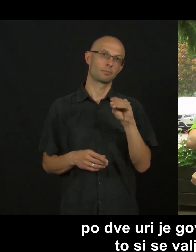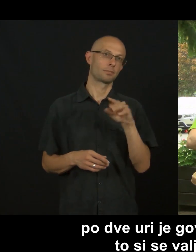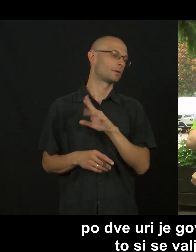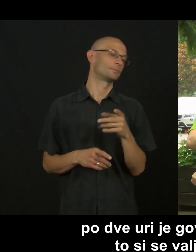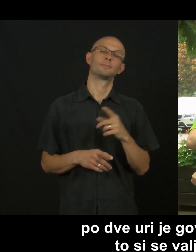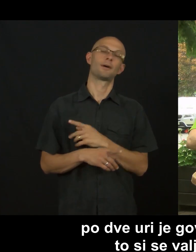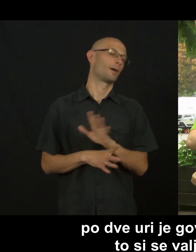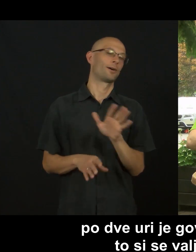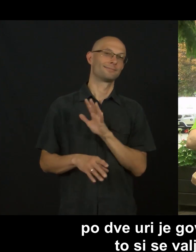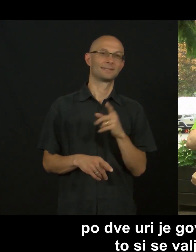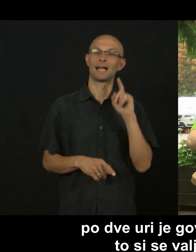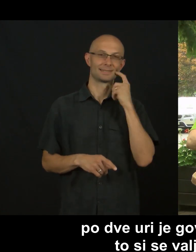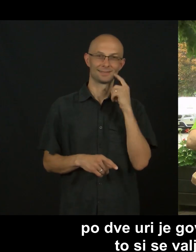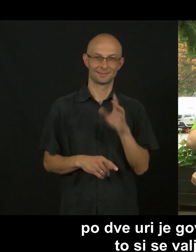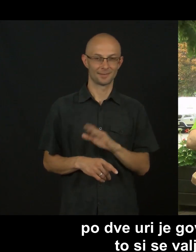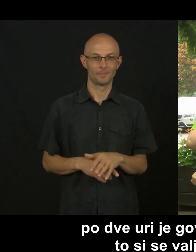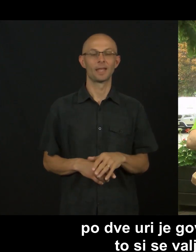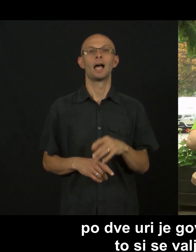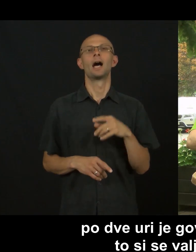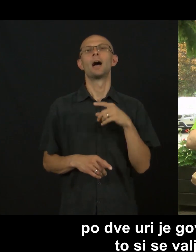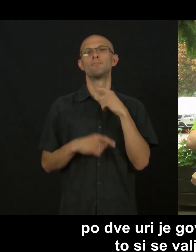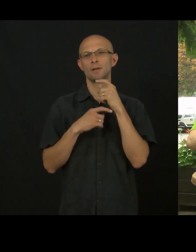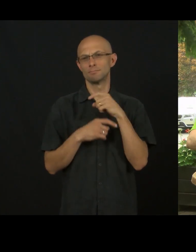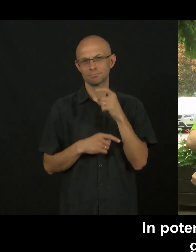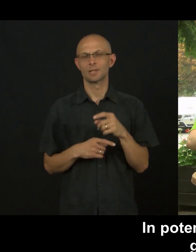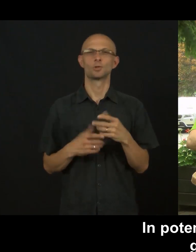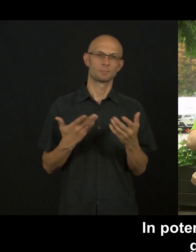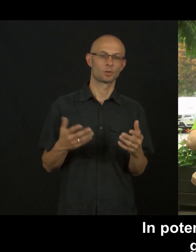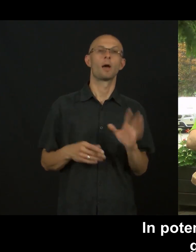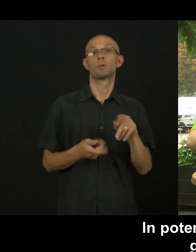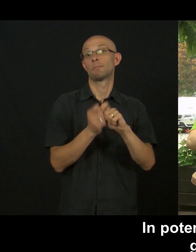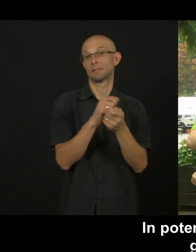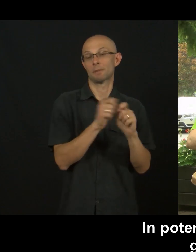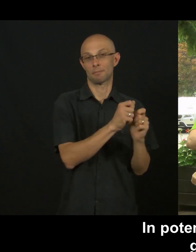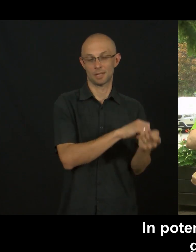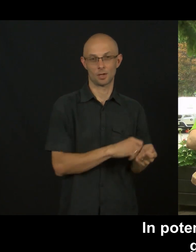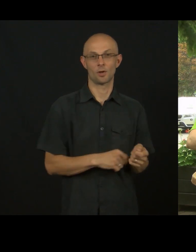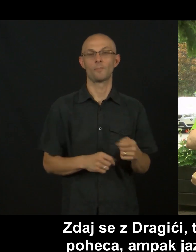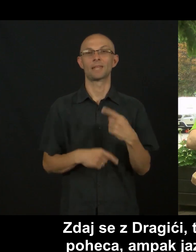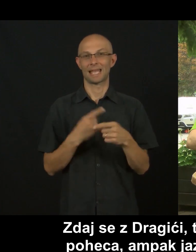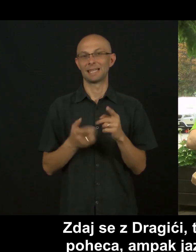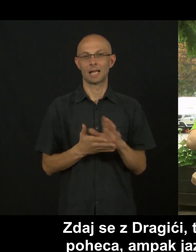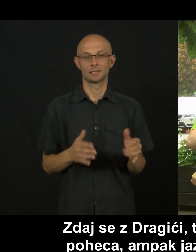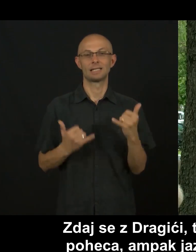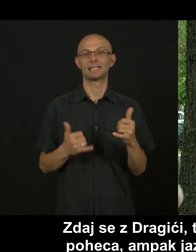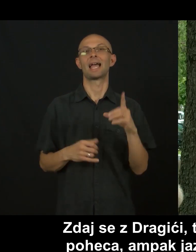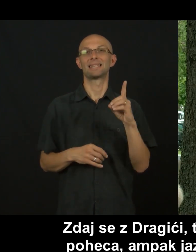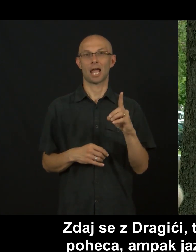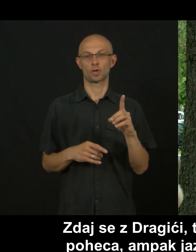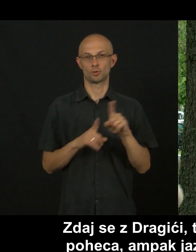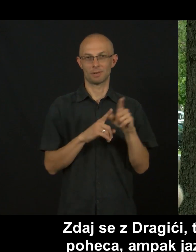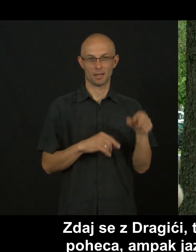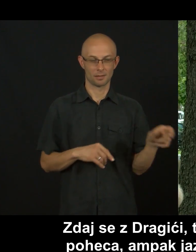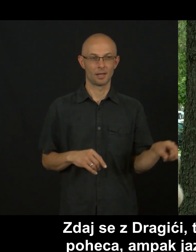govoril, umiral si od smeha, to si se valil po tleh, zgodbice. In potem se spreminjajo generacije, zdaj se z